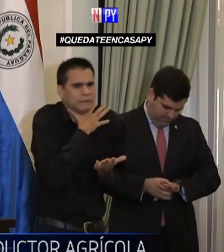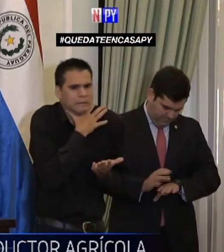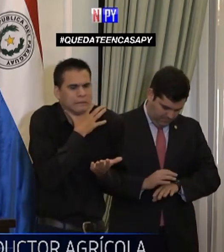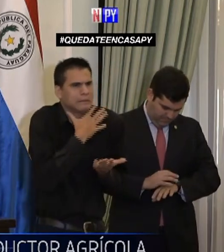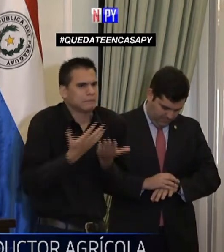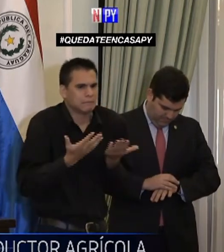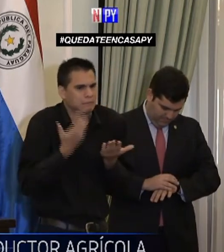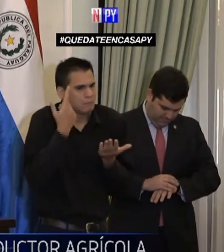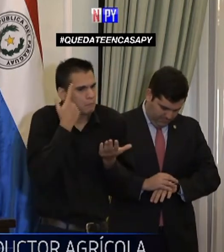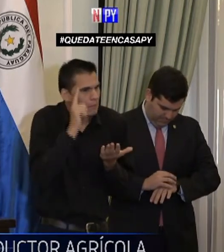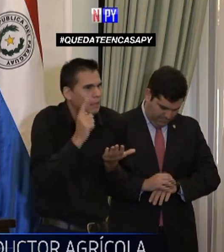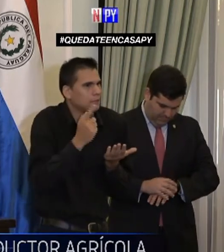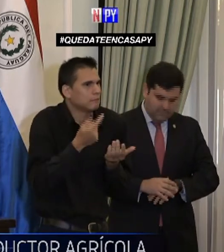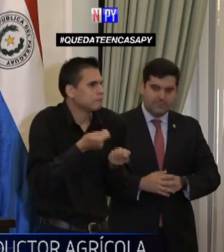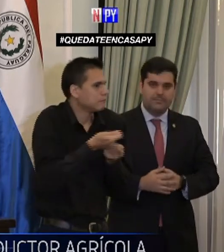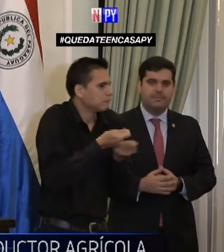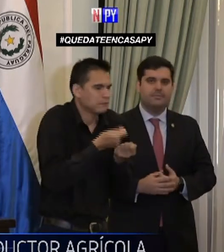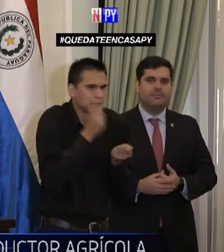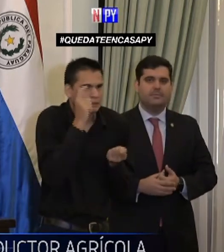alimentos.